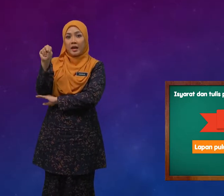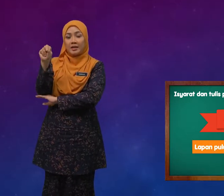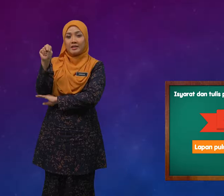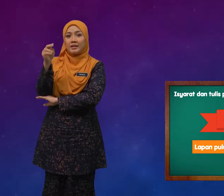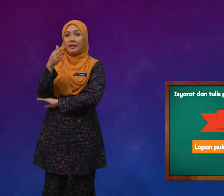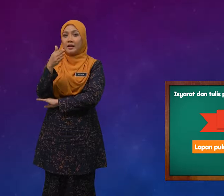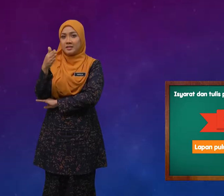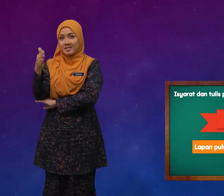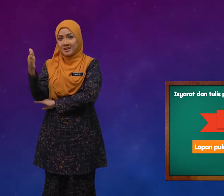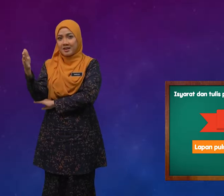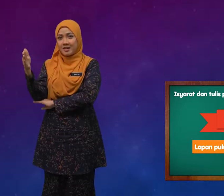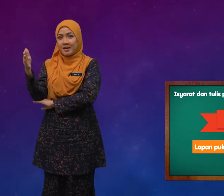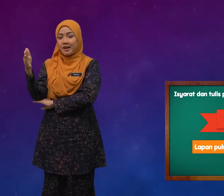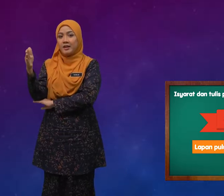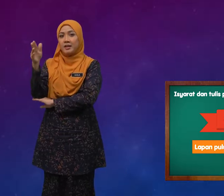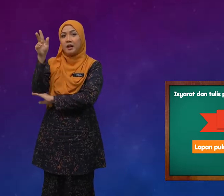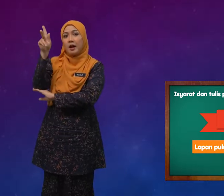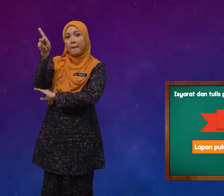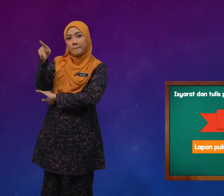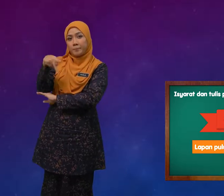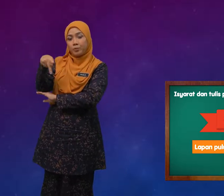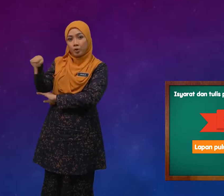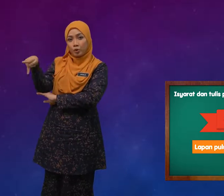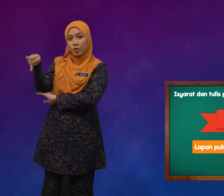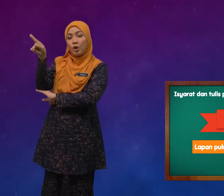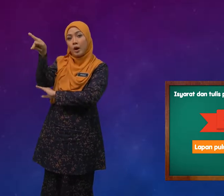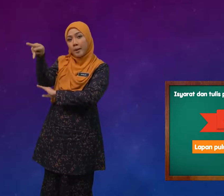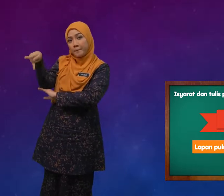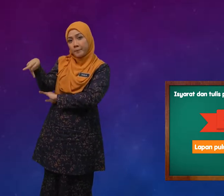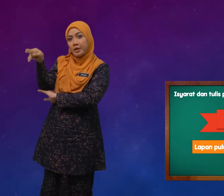8 LAPAN, jarakkan 10